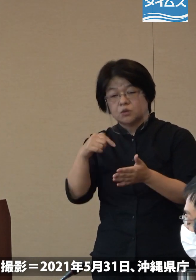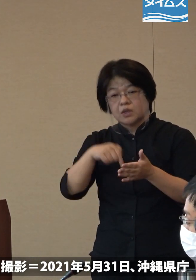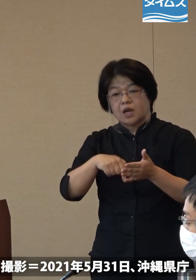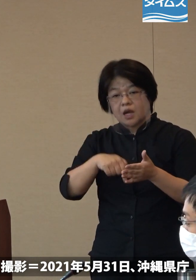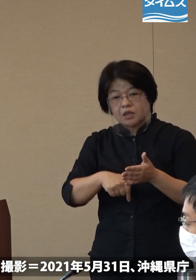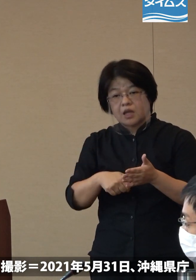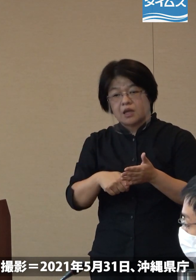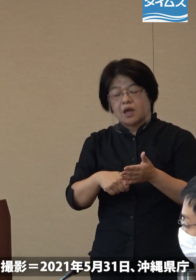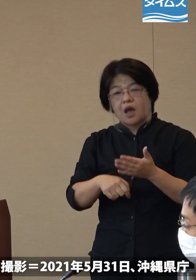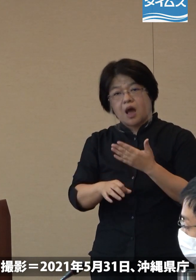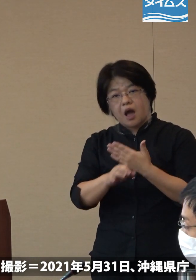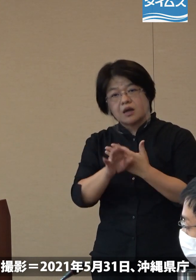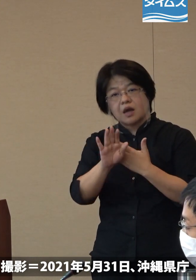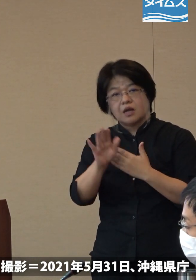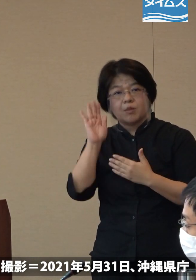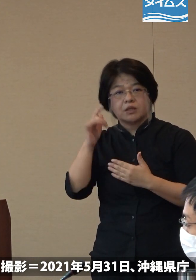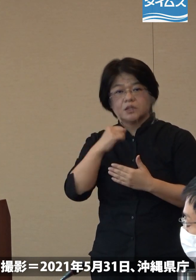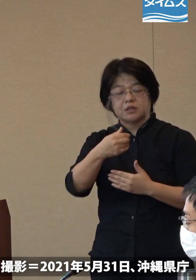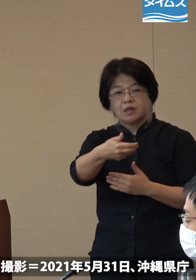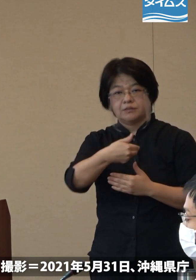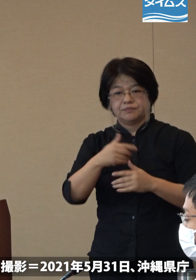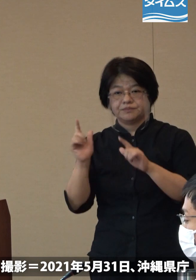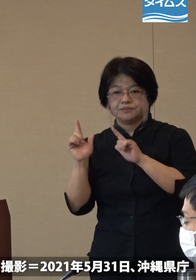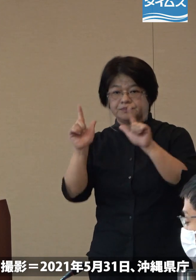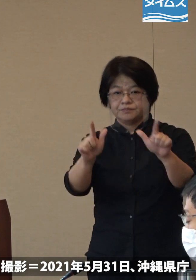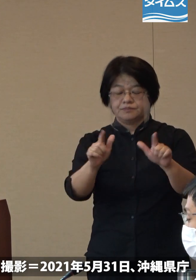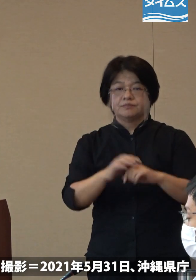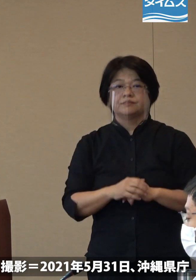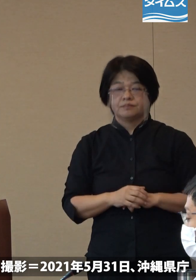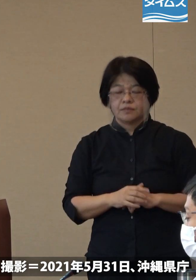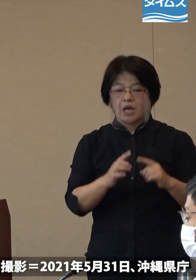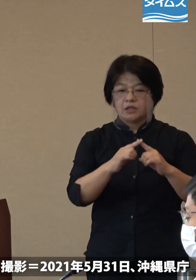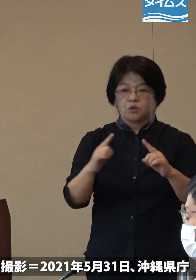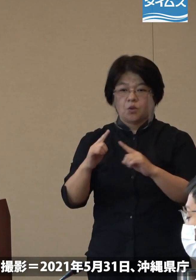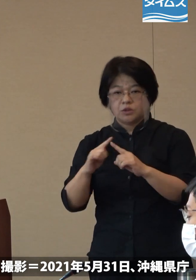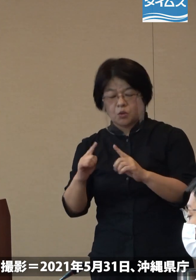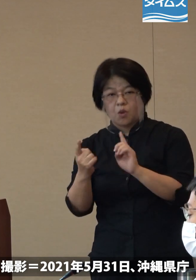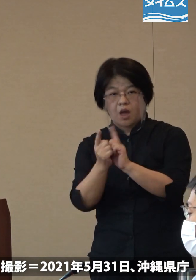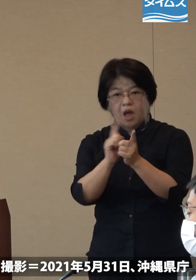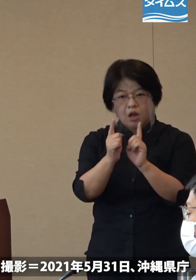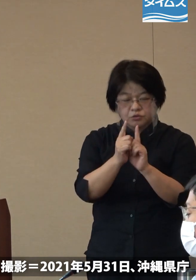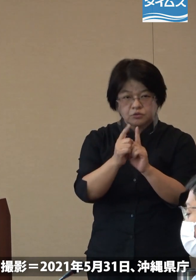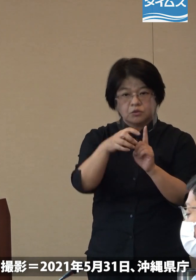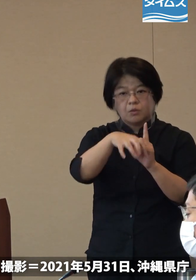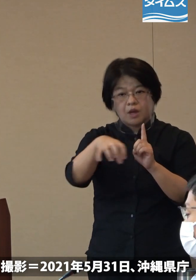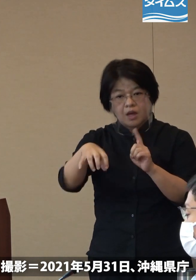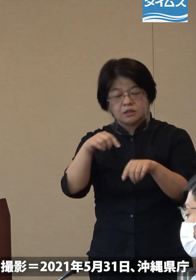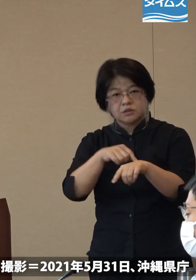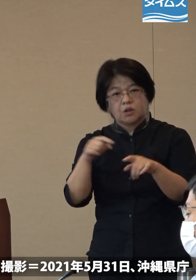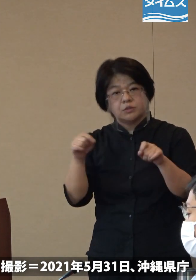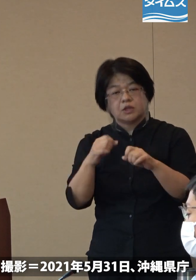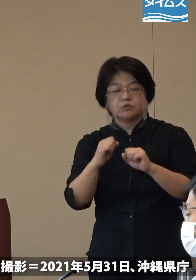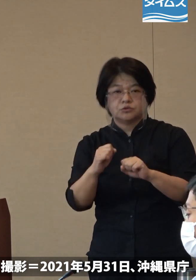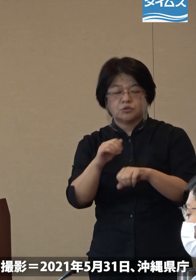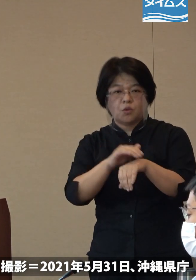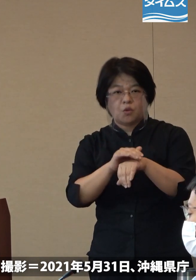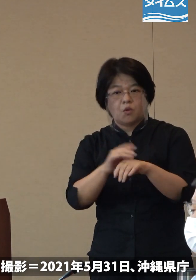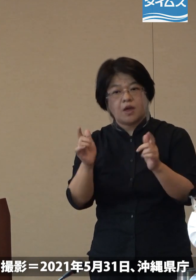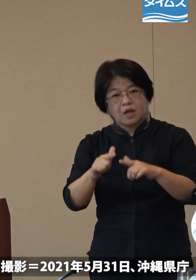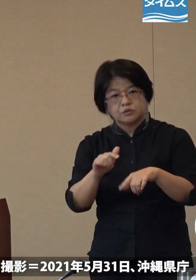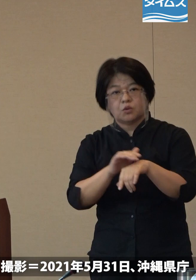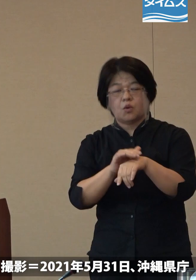ものがあるというものがあるとしてください。 人と人との接触する機会を今よりもっと少なくするということです